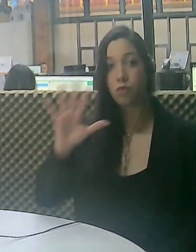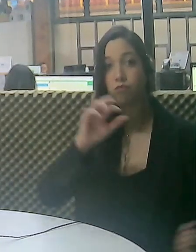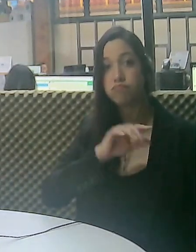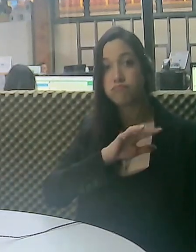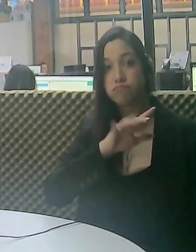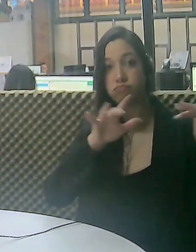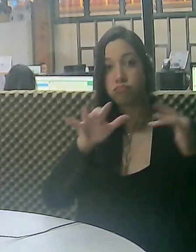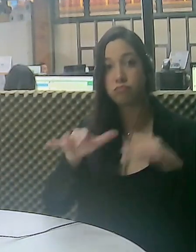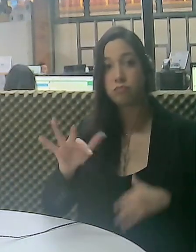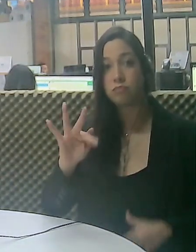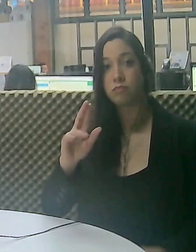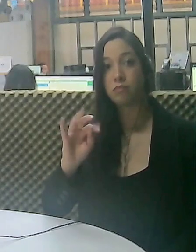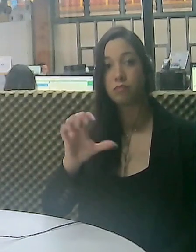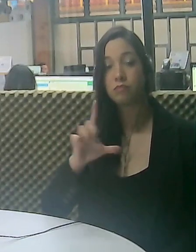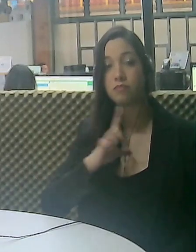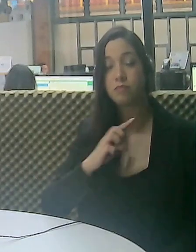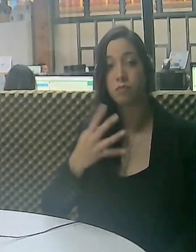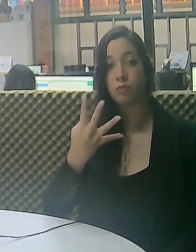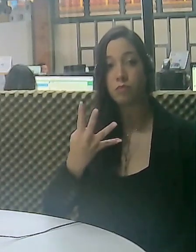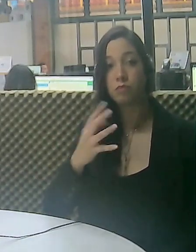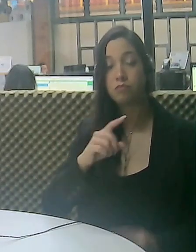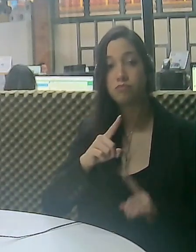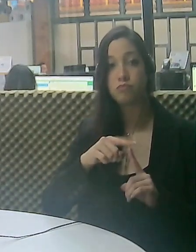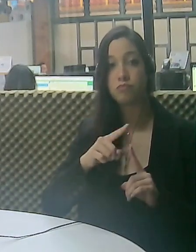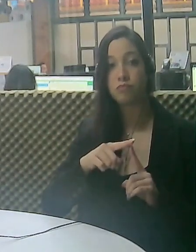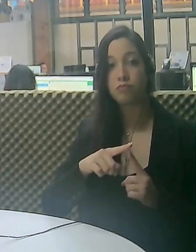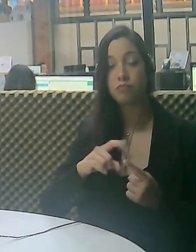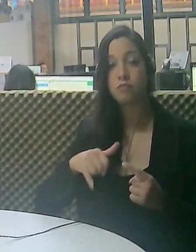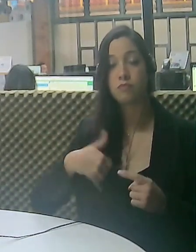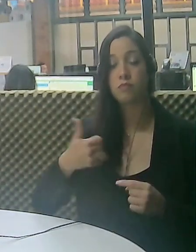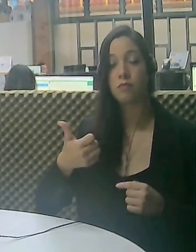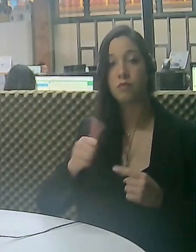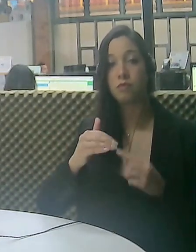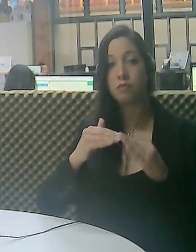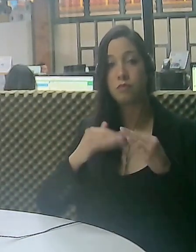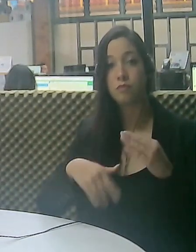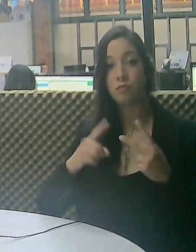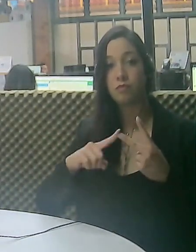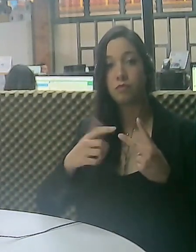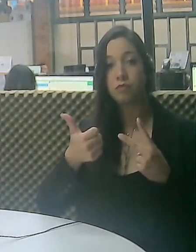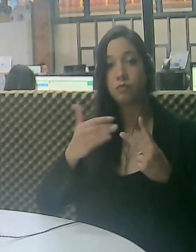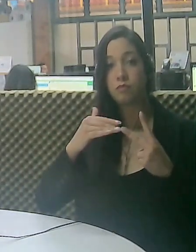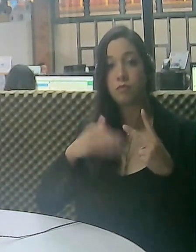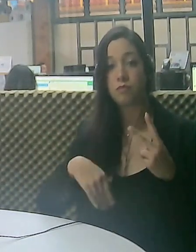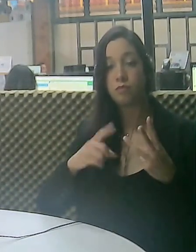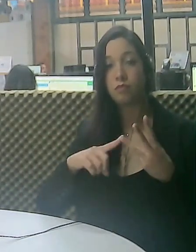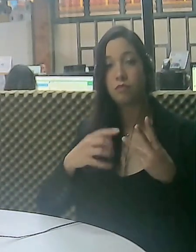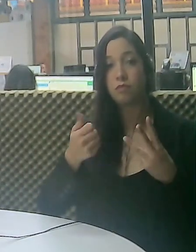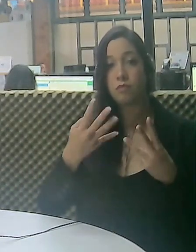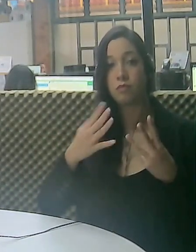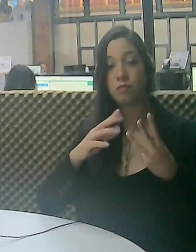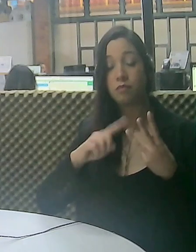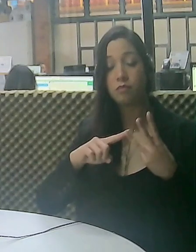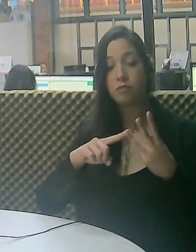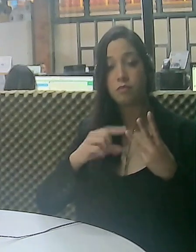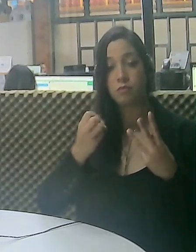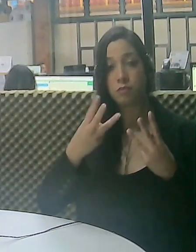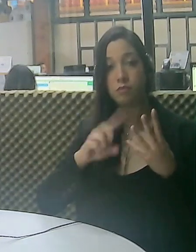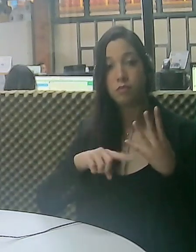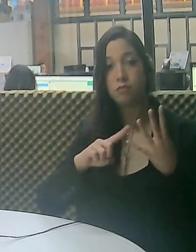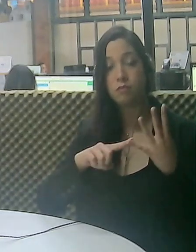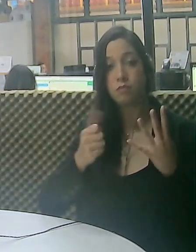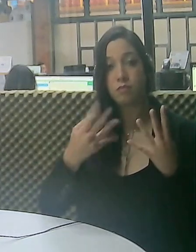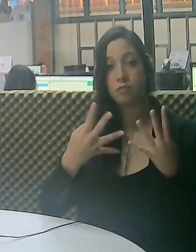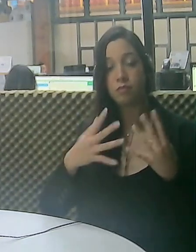Futel participará em 4 categorias, sendo elas sub-11, 12, 13 e 14. Atualmente, a equipe